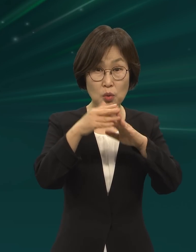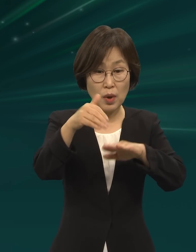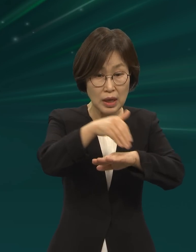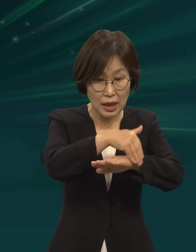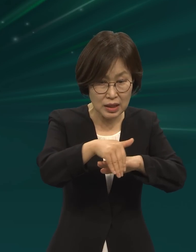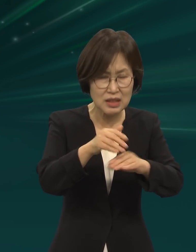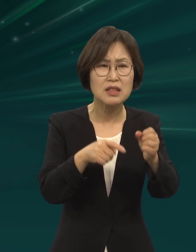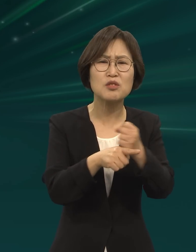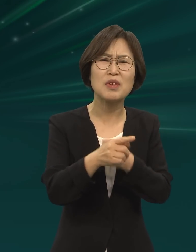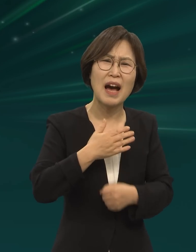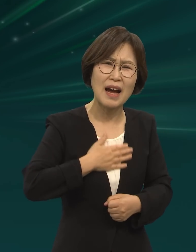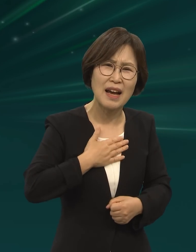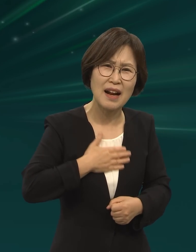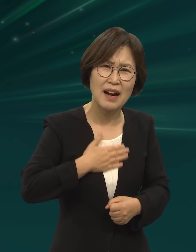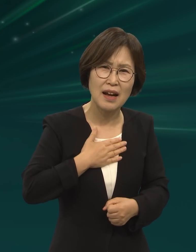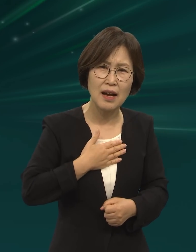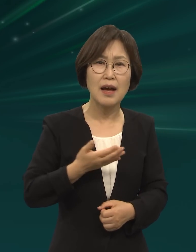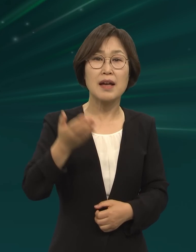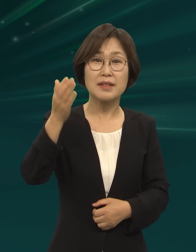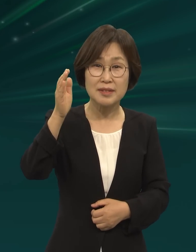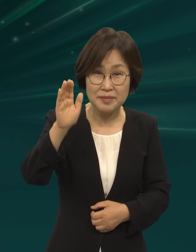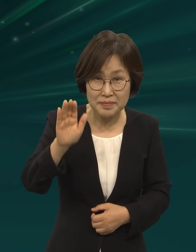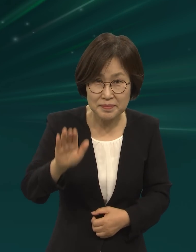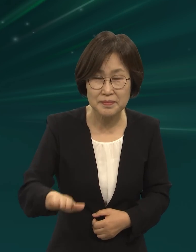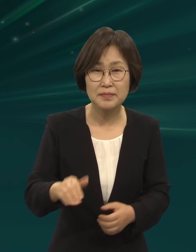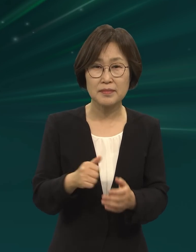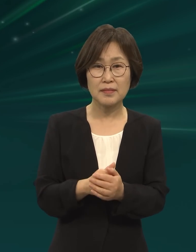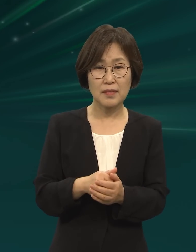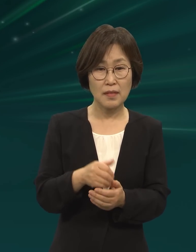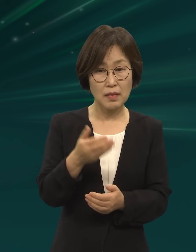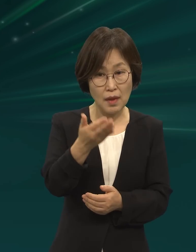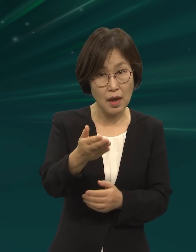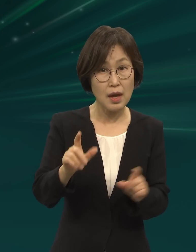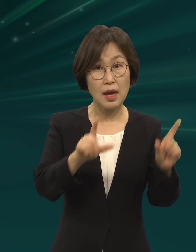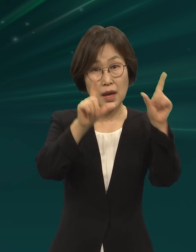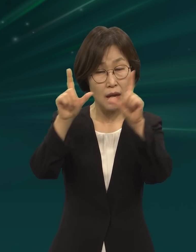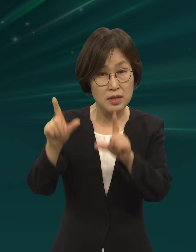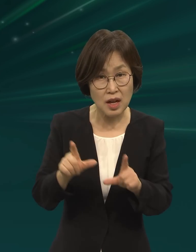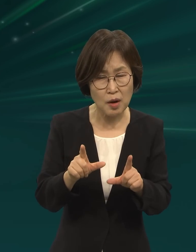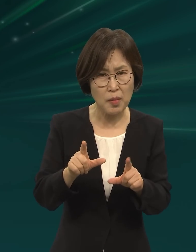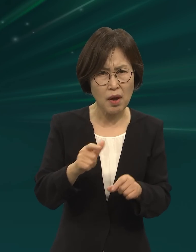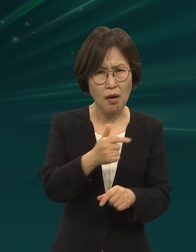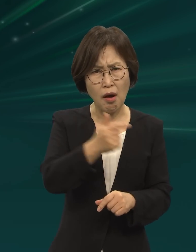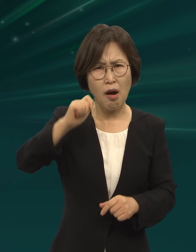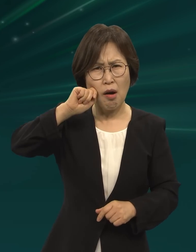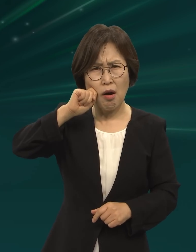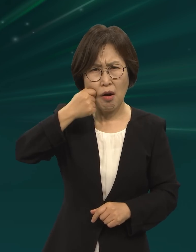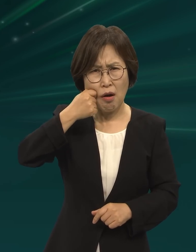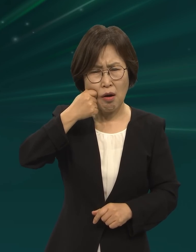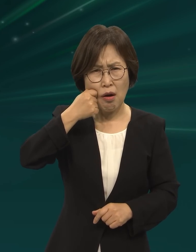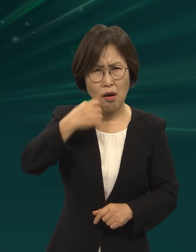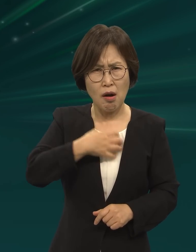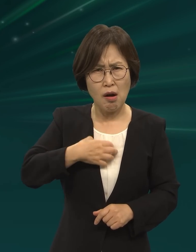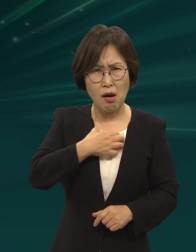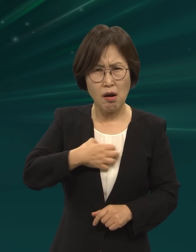오는지 내가 알아. 그러나 네 삶에 어떤 문제가 생기면,